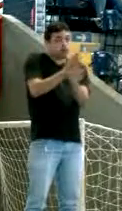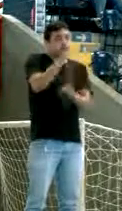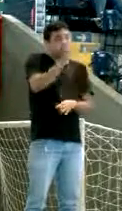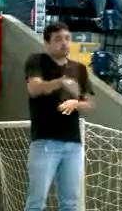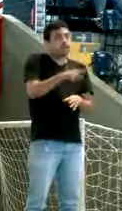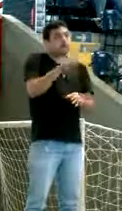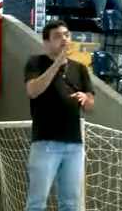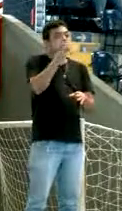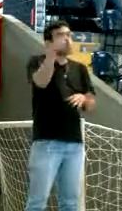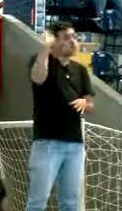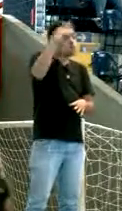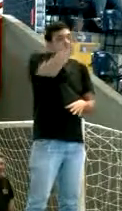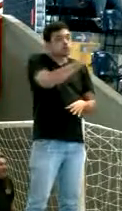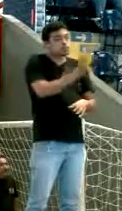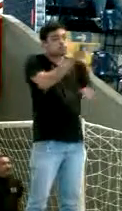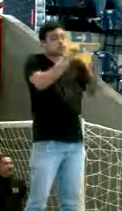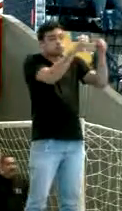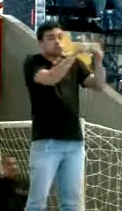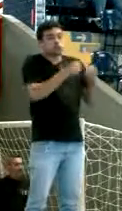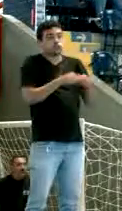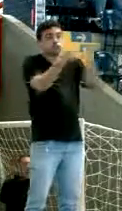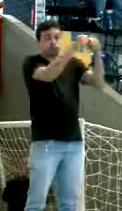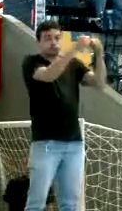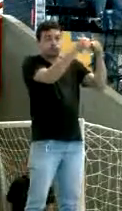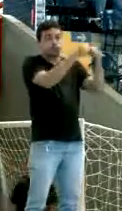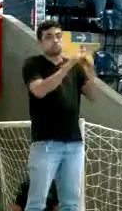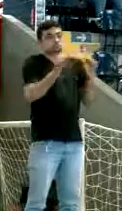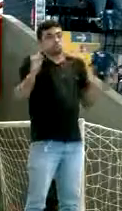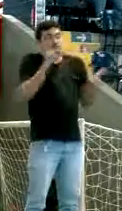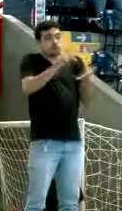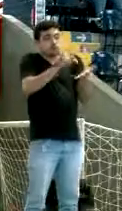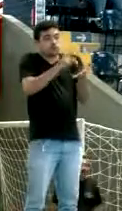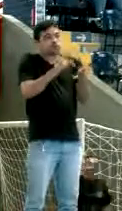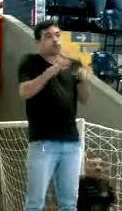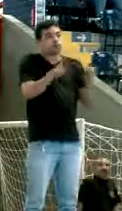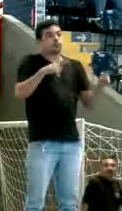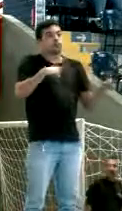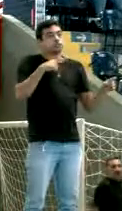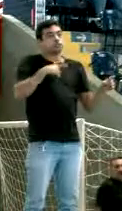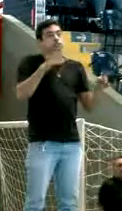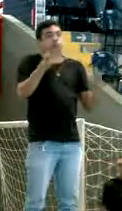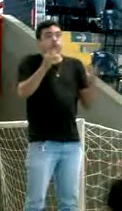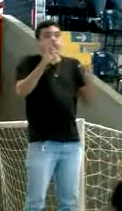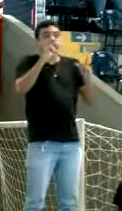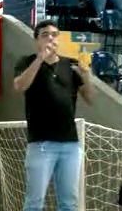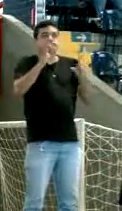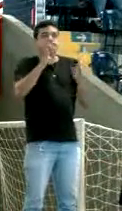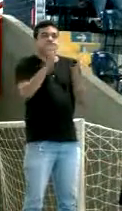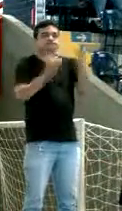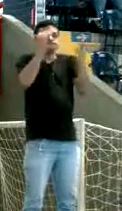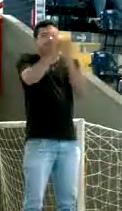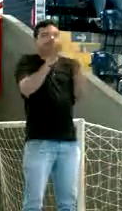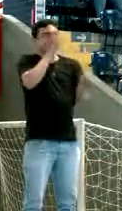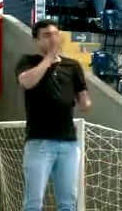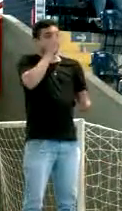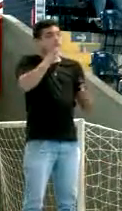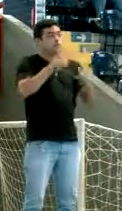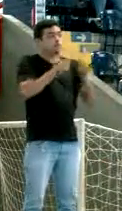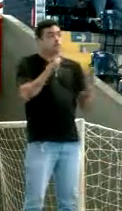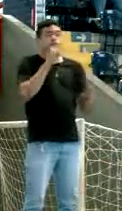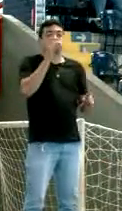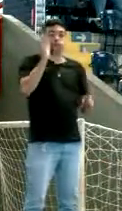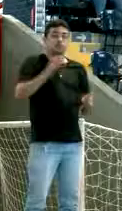destruir a música brasileira. Pode ser verdade, né? Mas tem muito de sensacionalismo. O que acontece é o seguinte: como nós